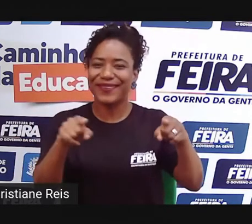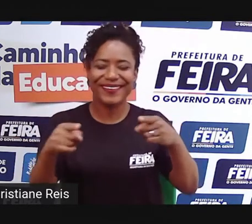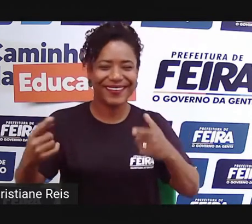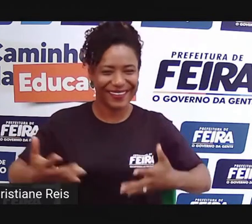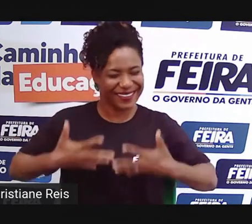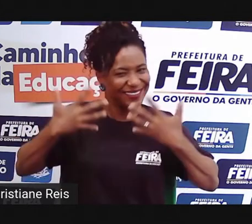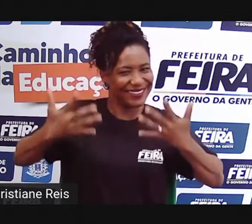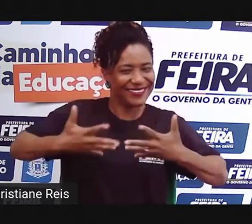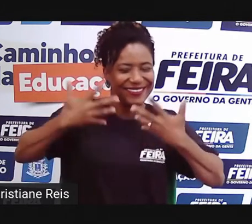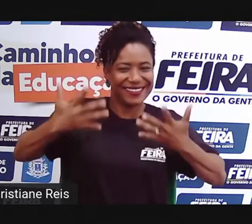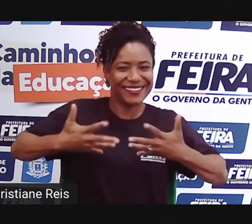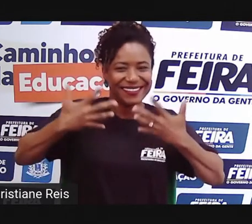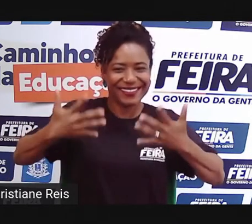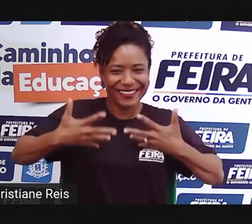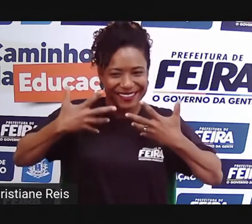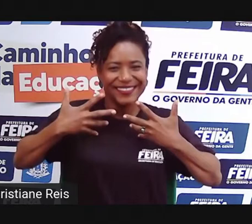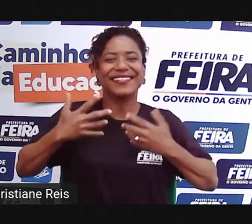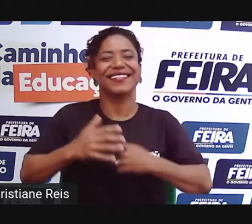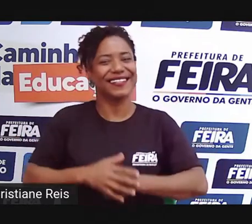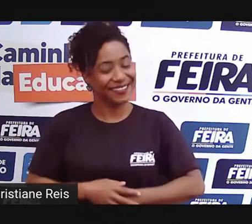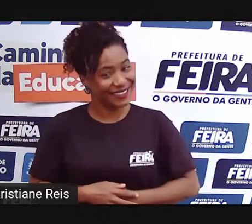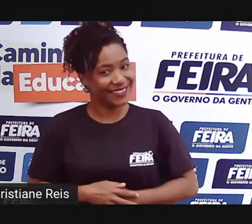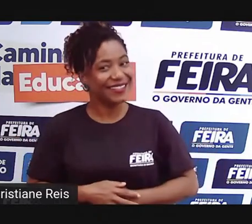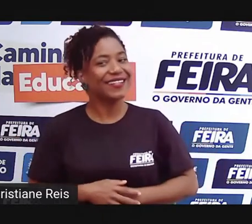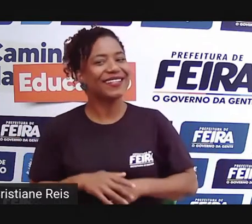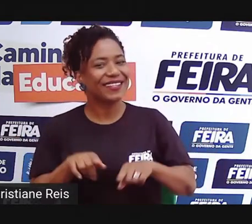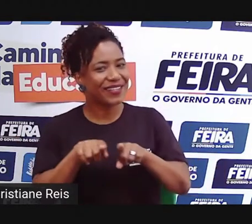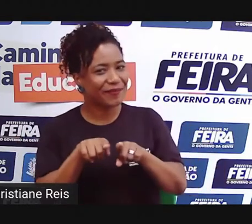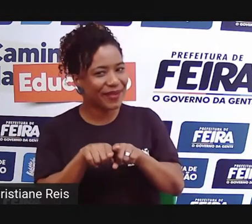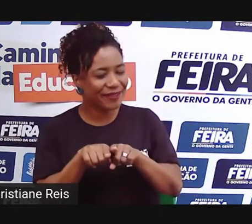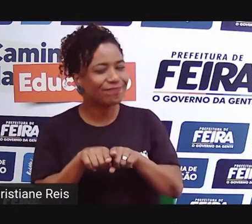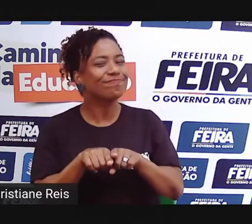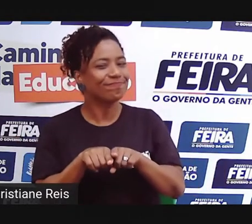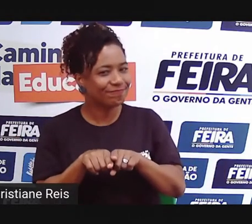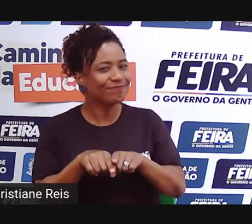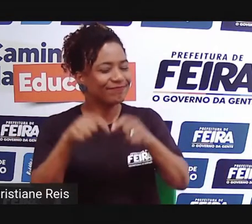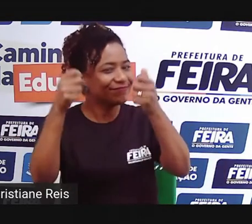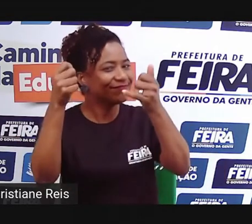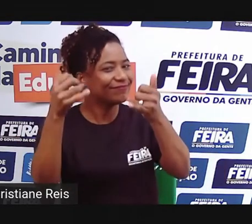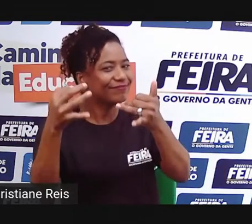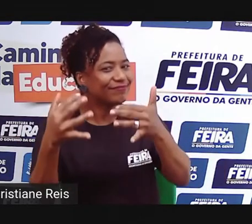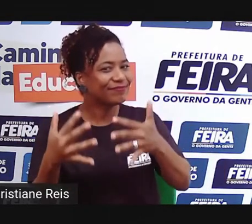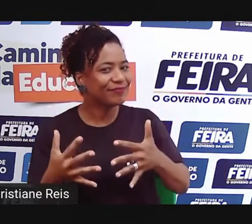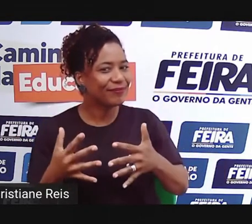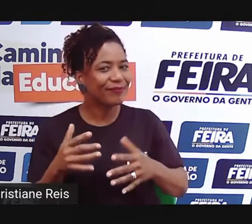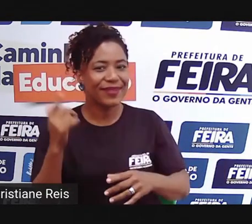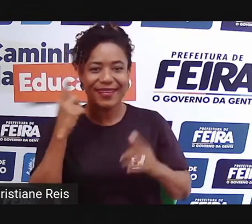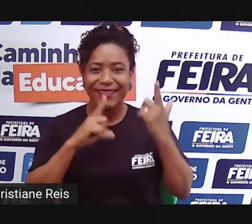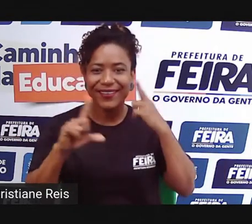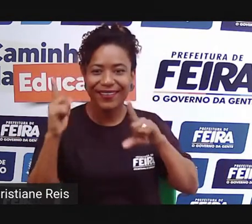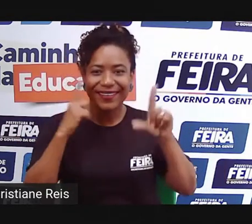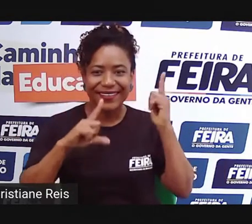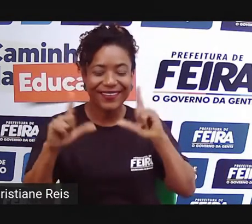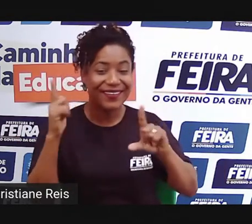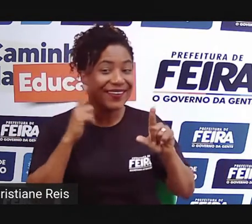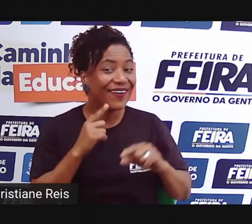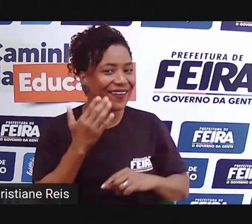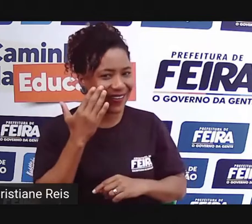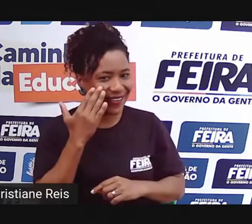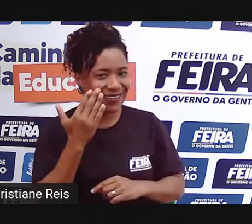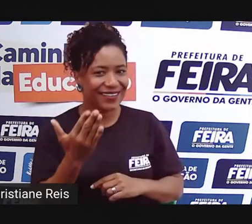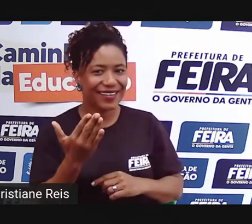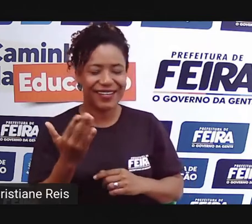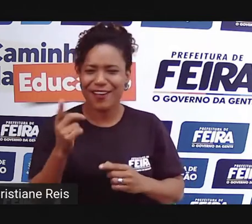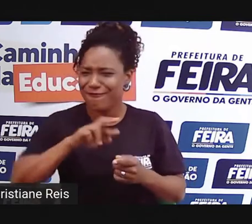divertido. E sabe o que mais que a Pro Elisa tem para contar para vocês? Olha só o que eu ganhei, meninada!